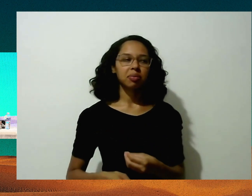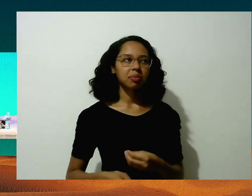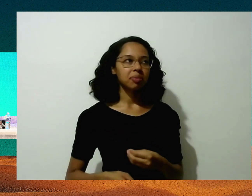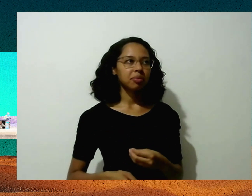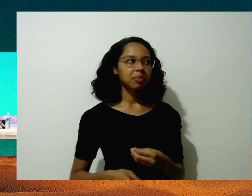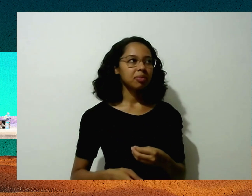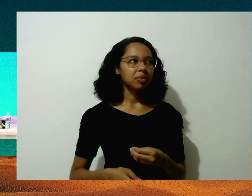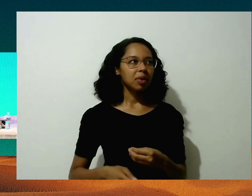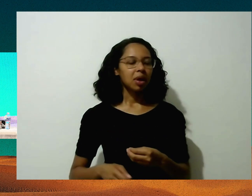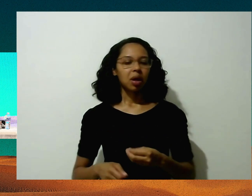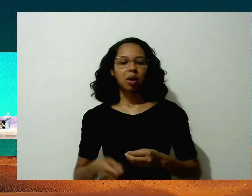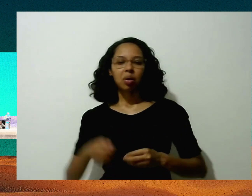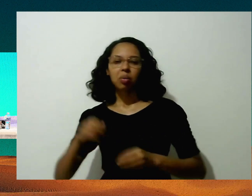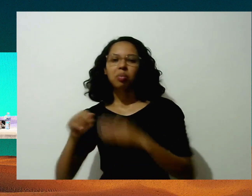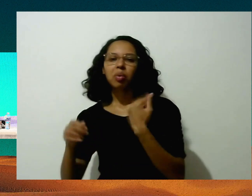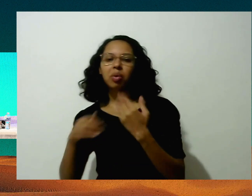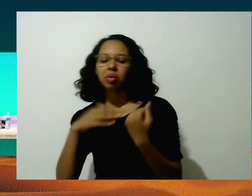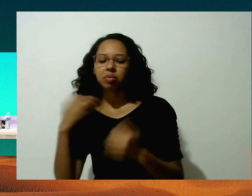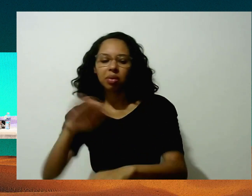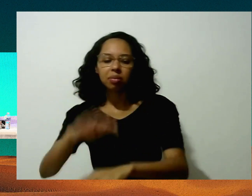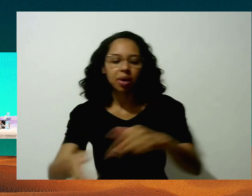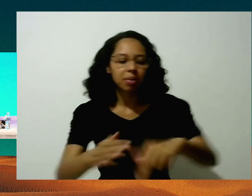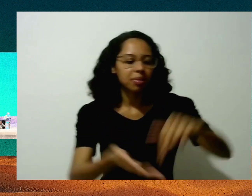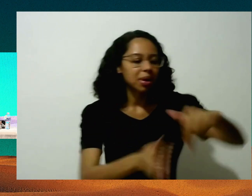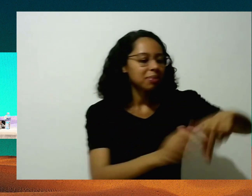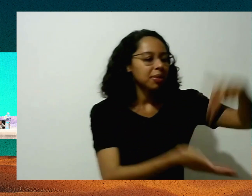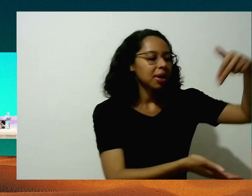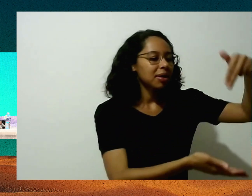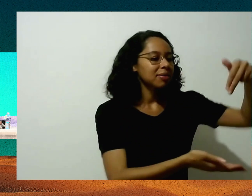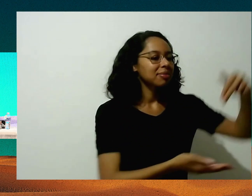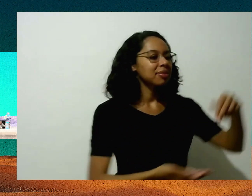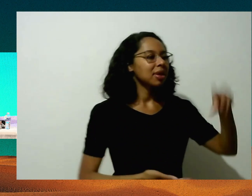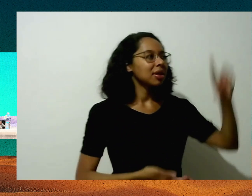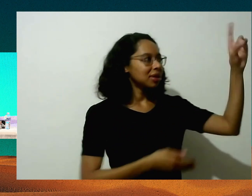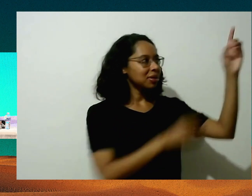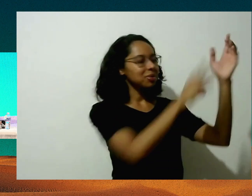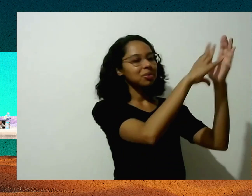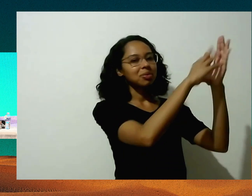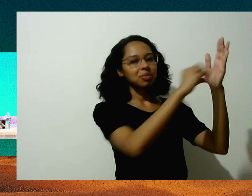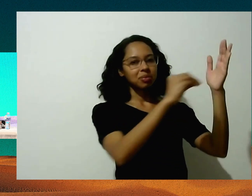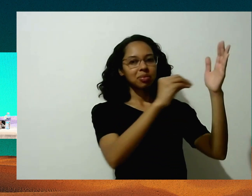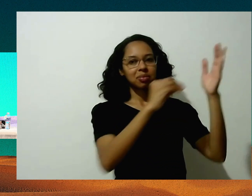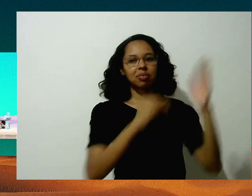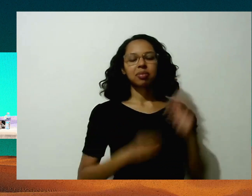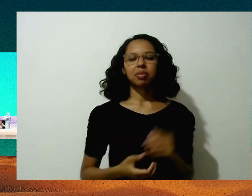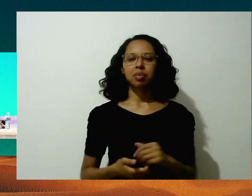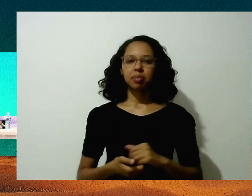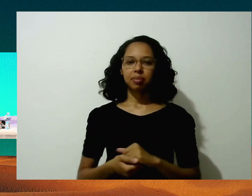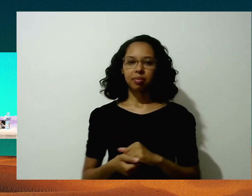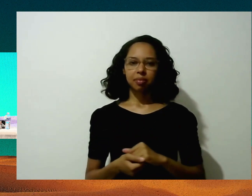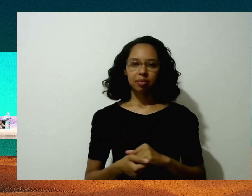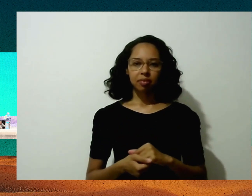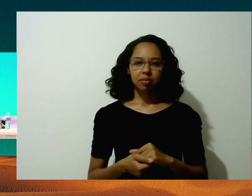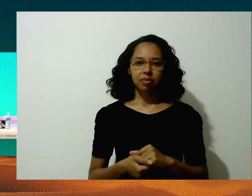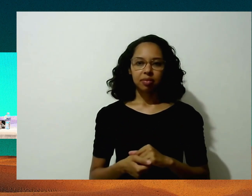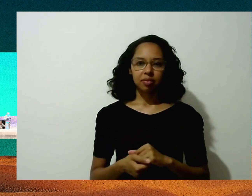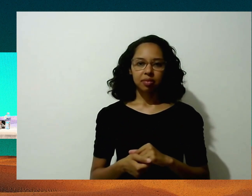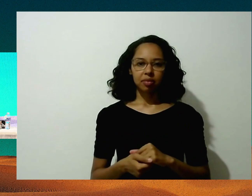ao Filho confiou todo o julgamento. For the Father judges no one, but has committed all judgment to the Son.